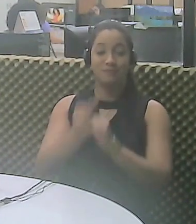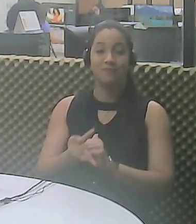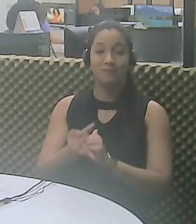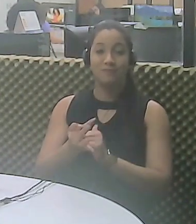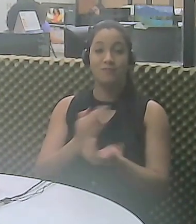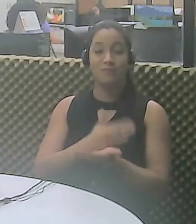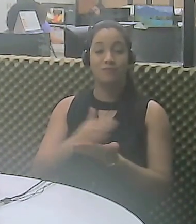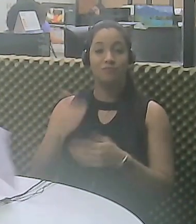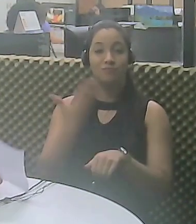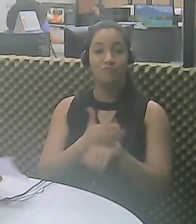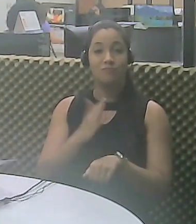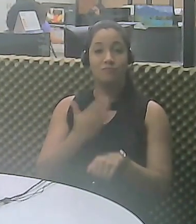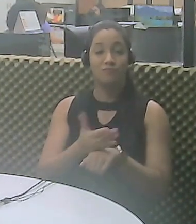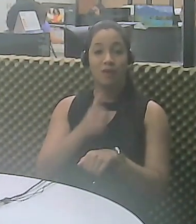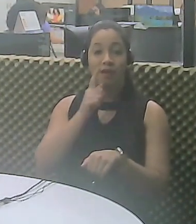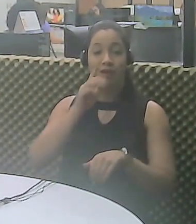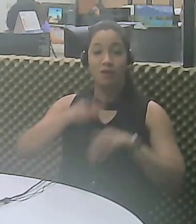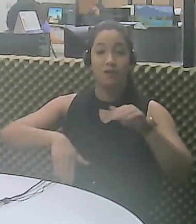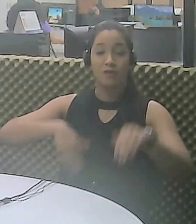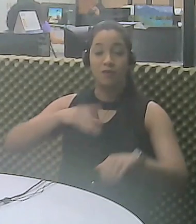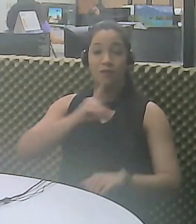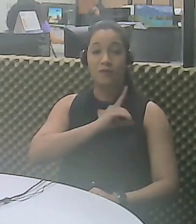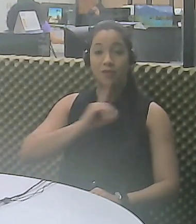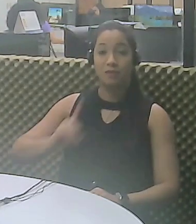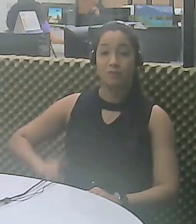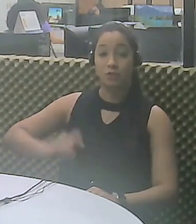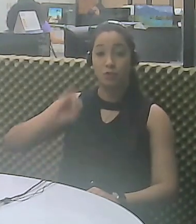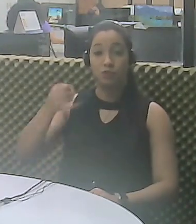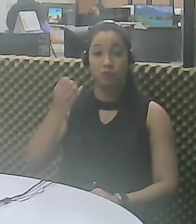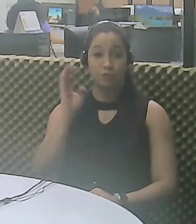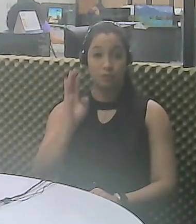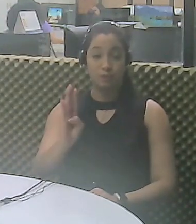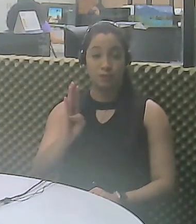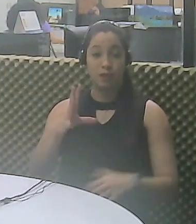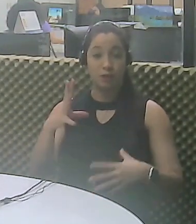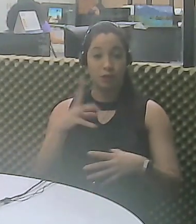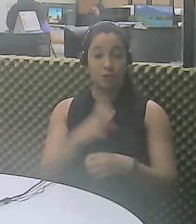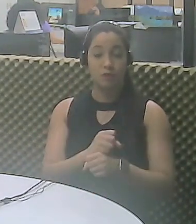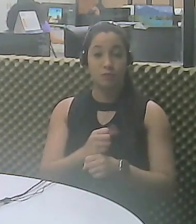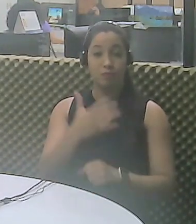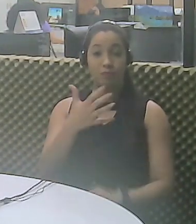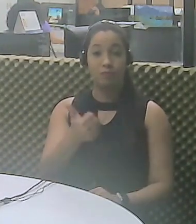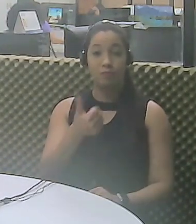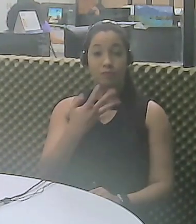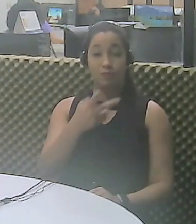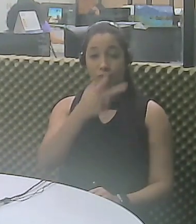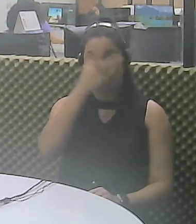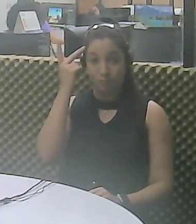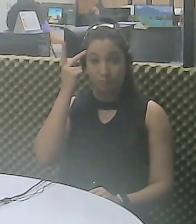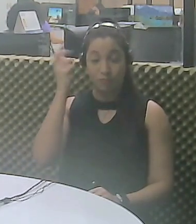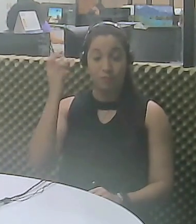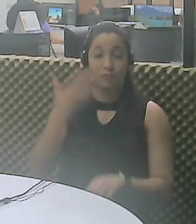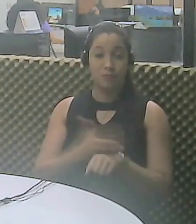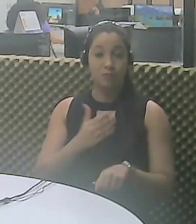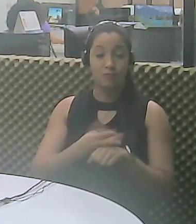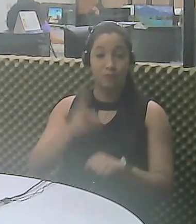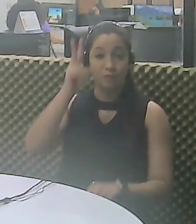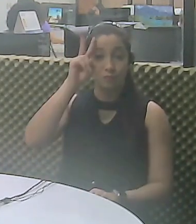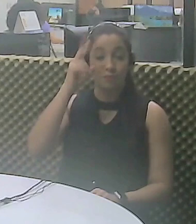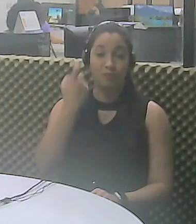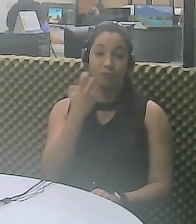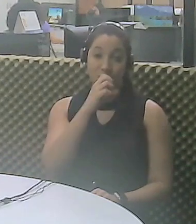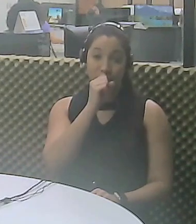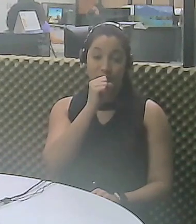passou a treinar no Parque Aquático Deputado João Pitar Júnior. No total, 14 atletas treinam de segunda a sábado na